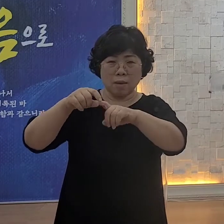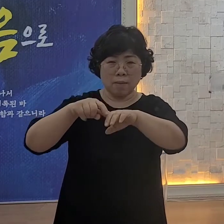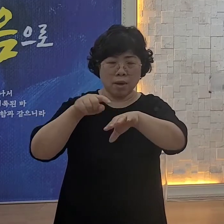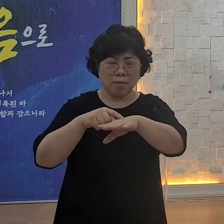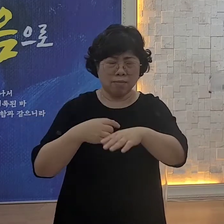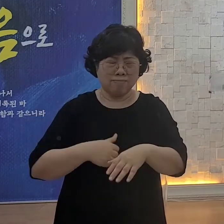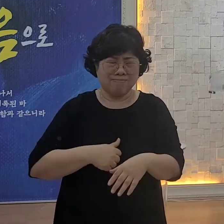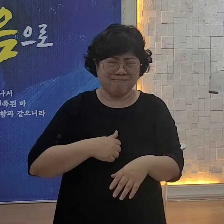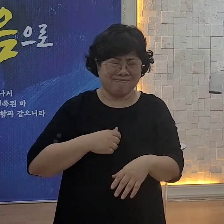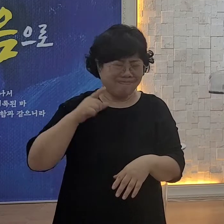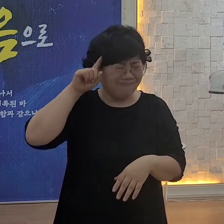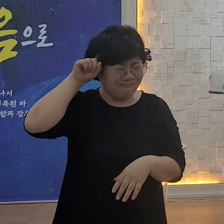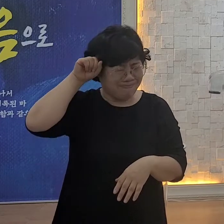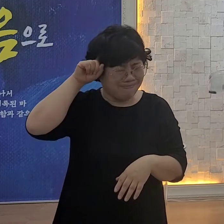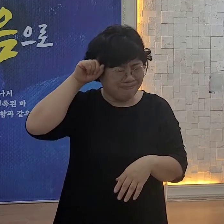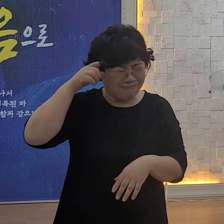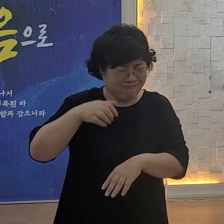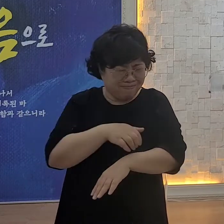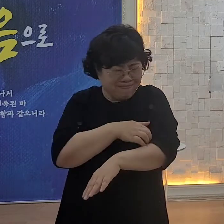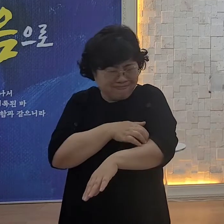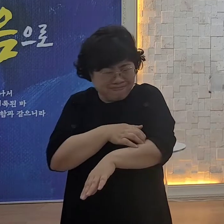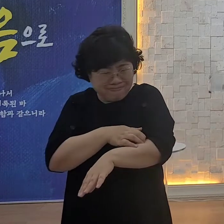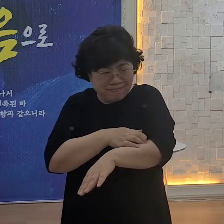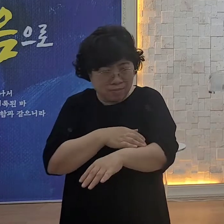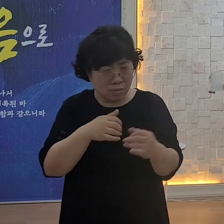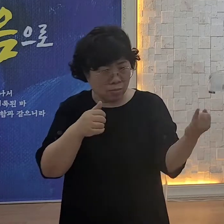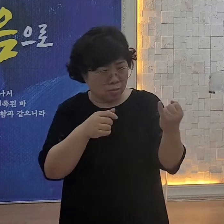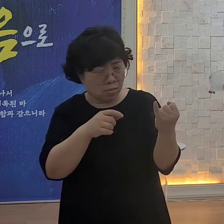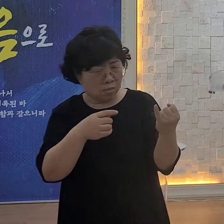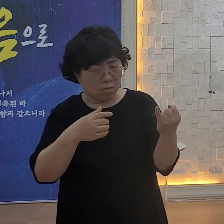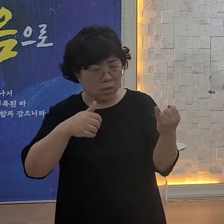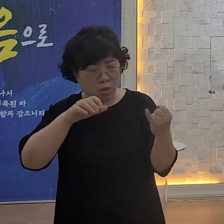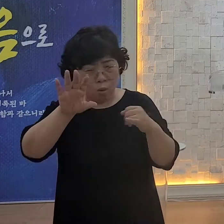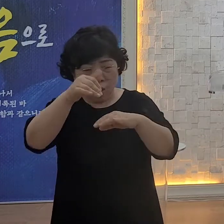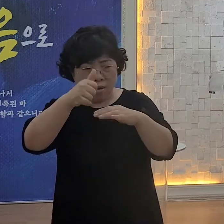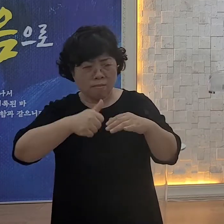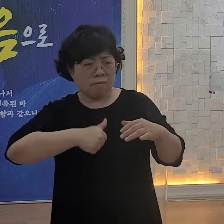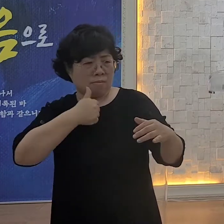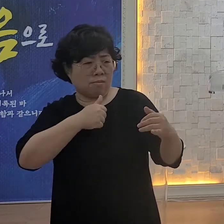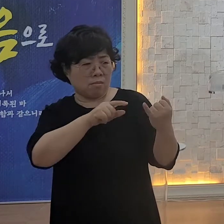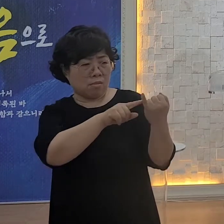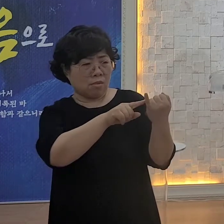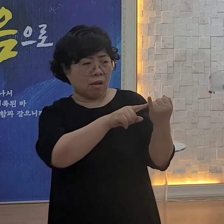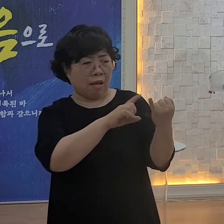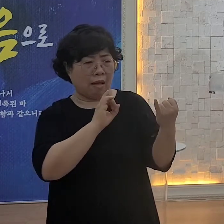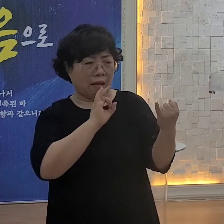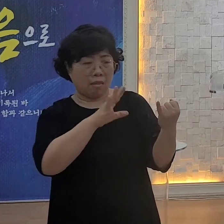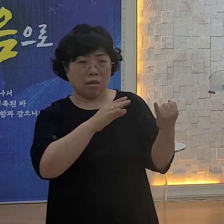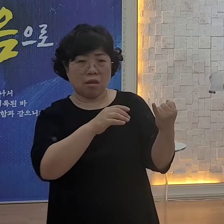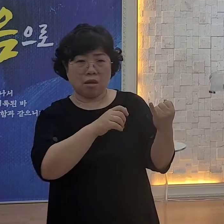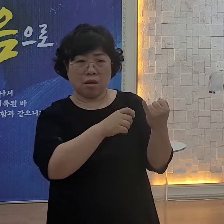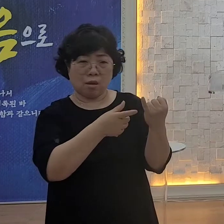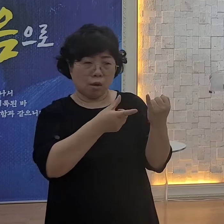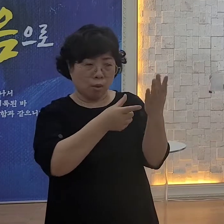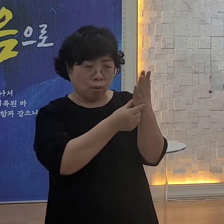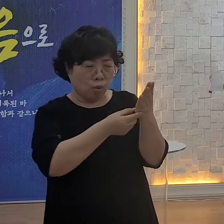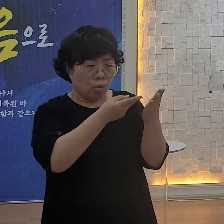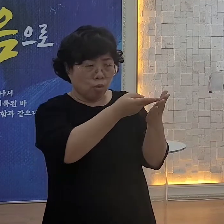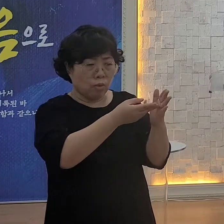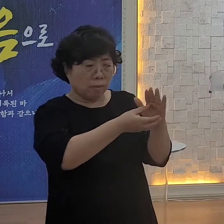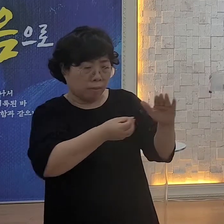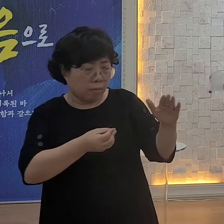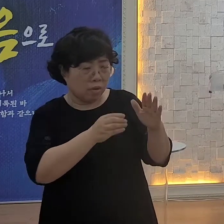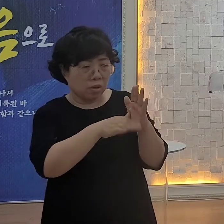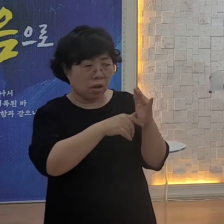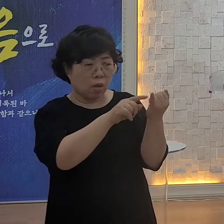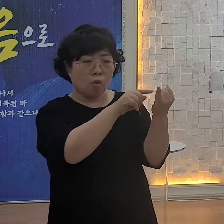불편한 심기였는데 갑자기 왕비가 나타나가지고 왕 좀 보기 원합니다. 기분이 나빠요. 이 홀을 내밀지 않으면 그 왕비는